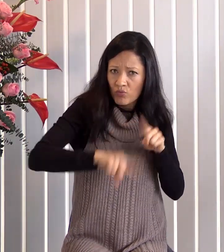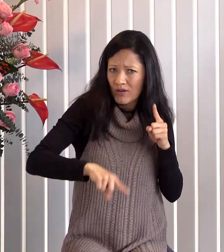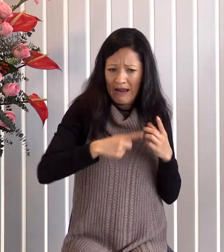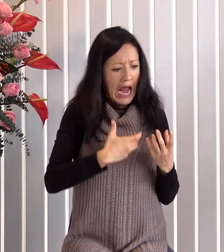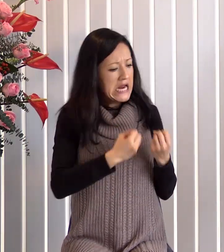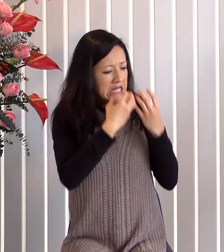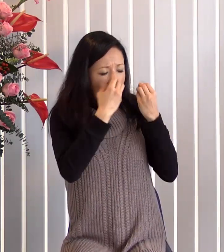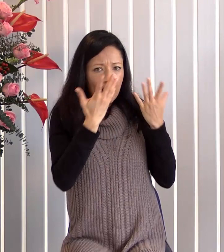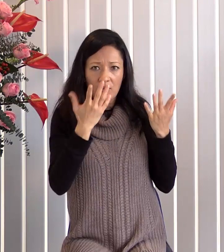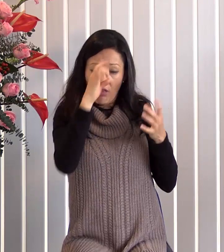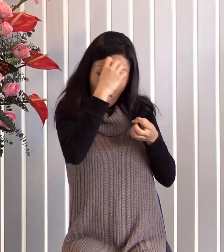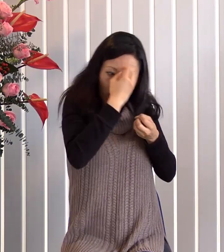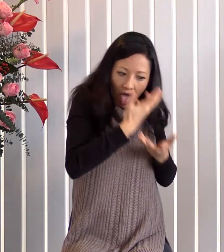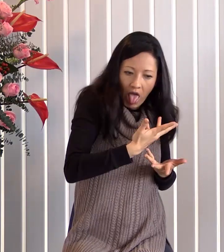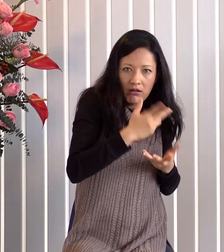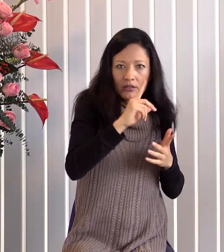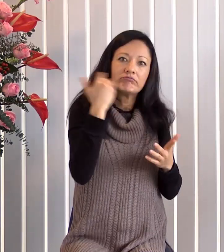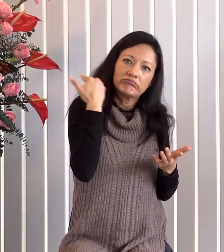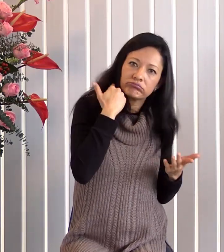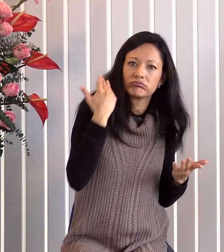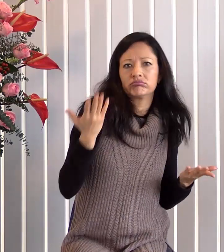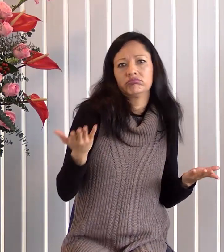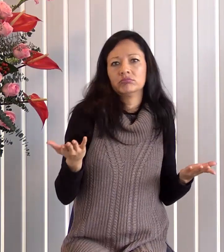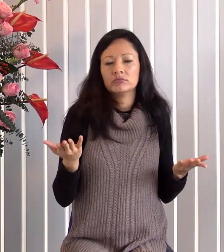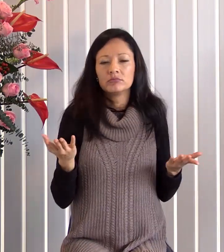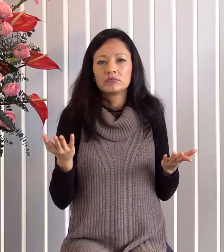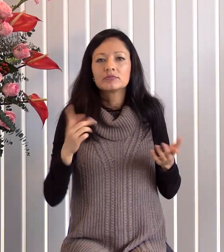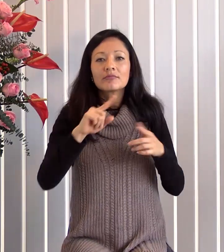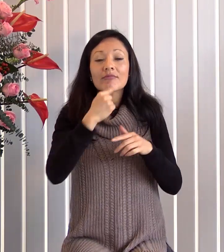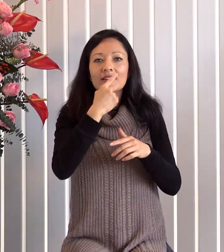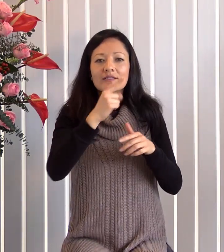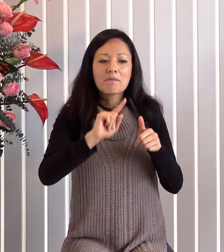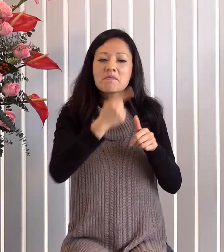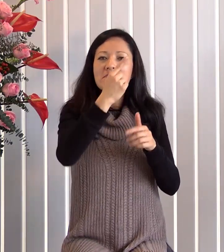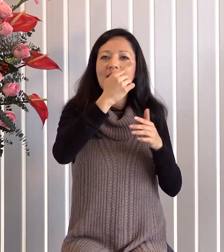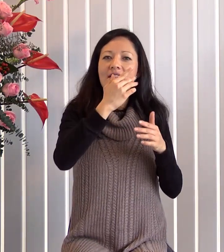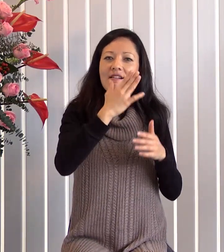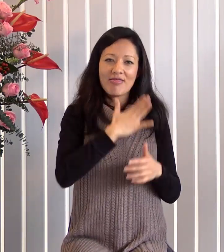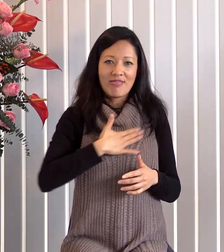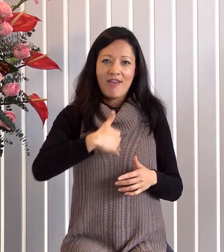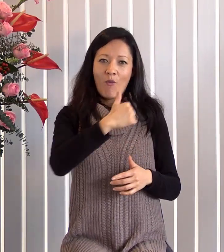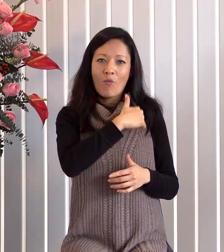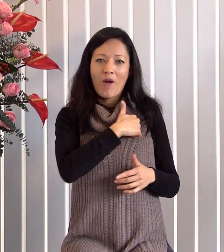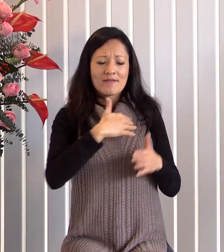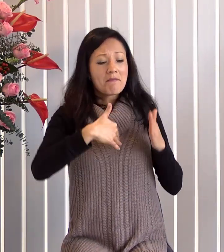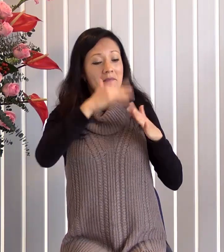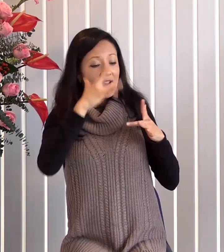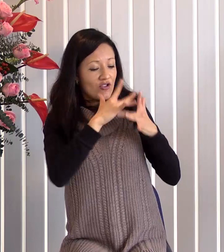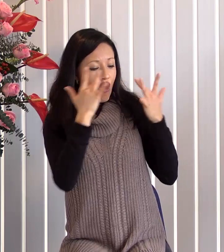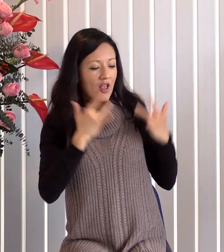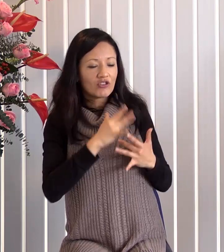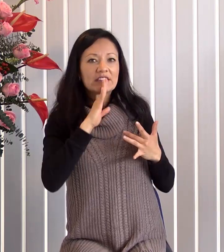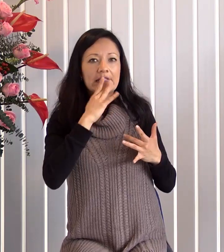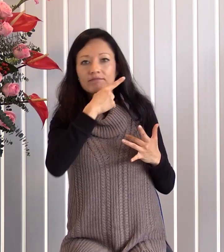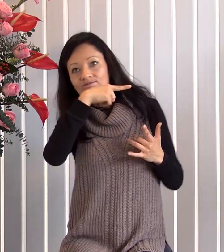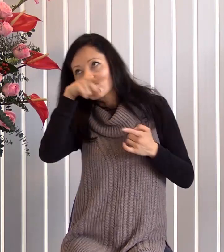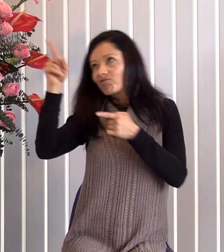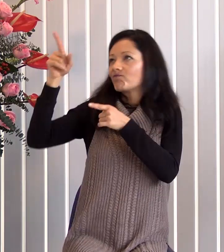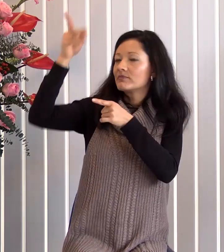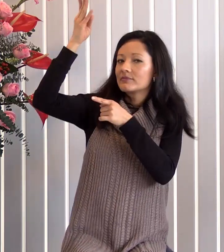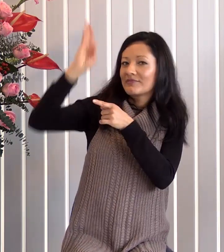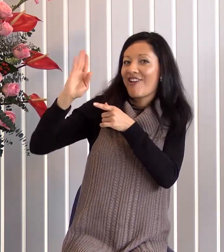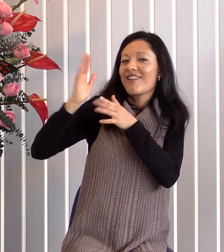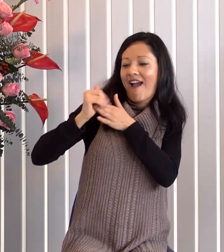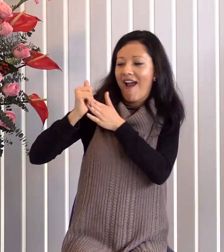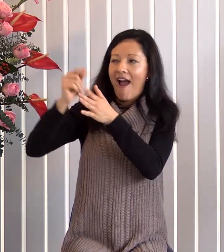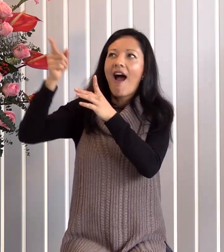no le haga caso a su corazón. Por eso dice en Primera de Juan, mayor que nuestro corazón es Dios. Si nuestro corazón nos engaña,